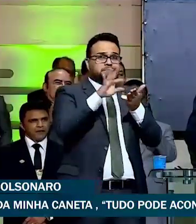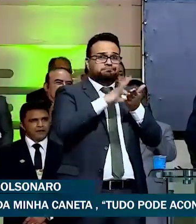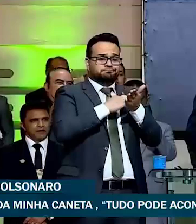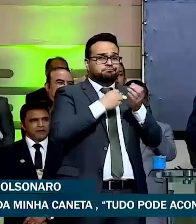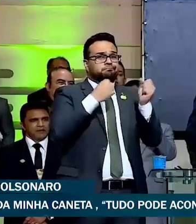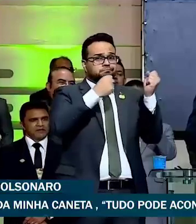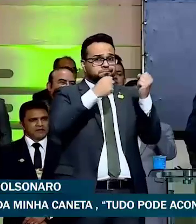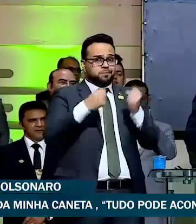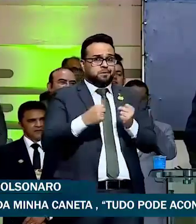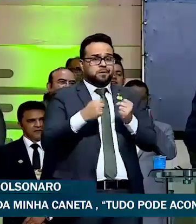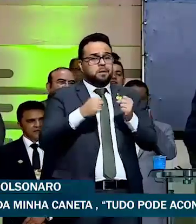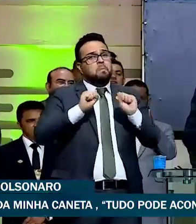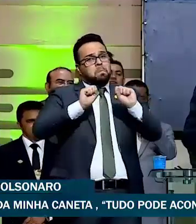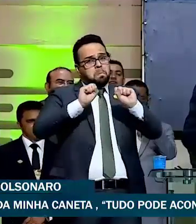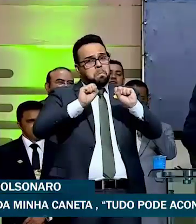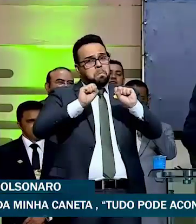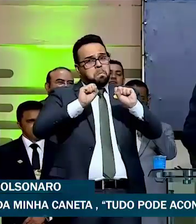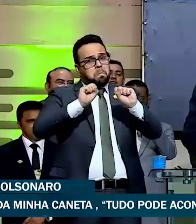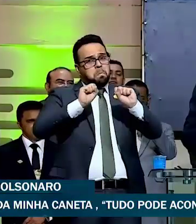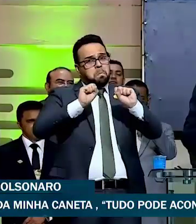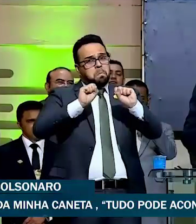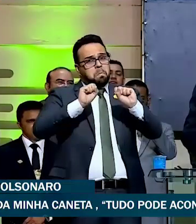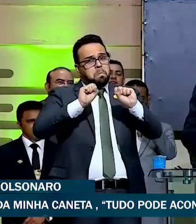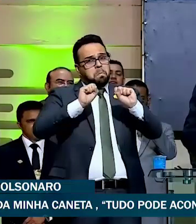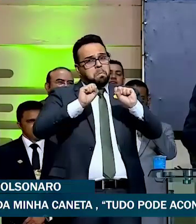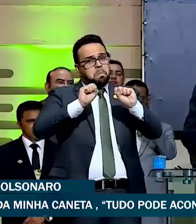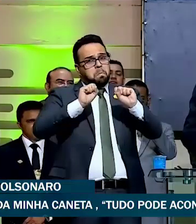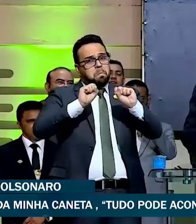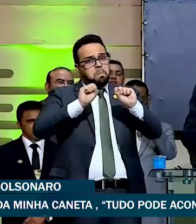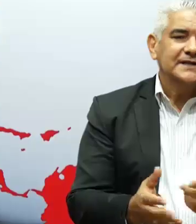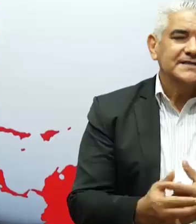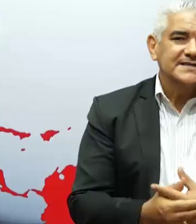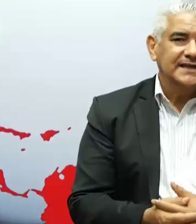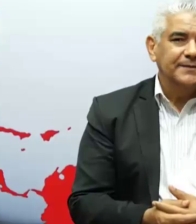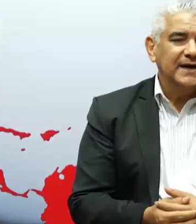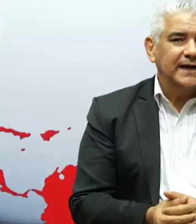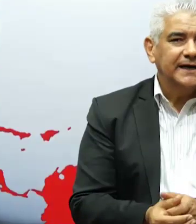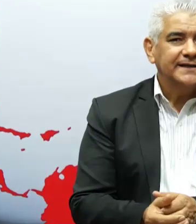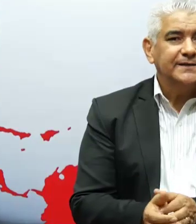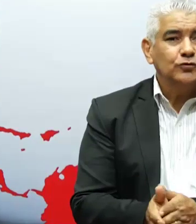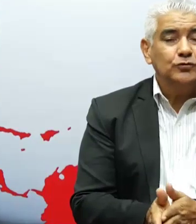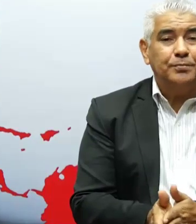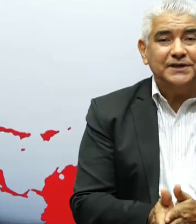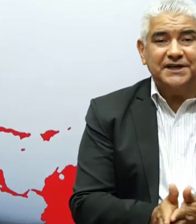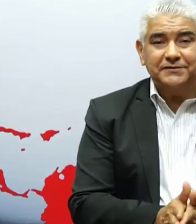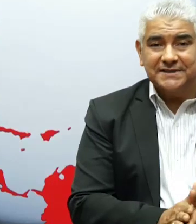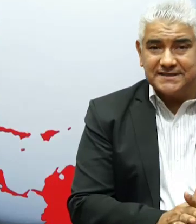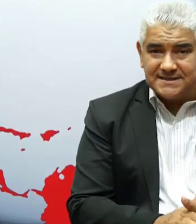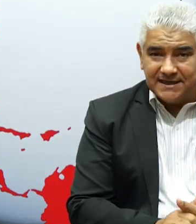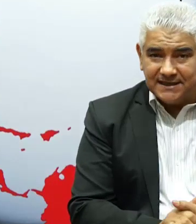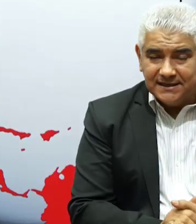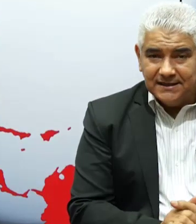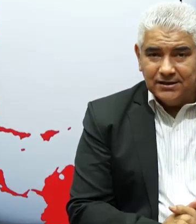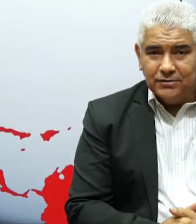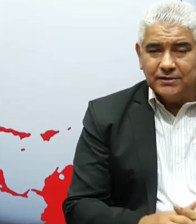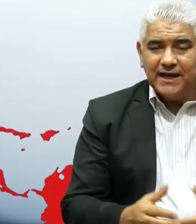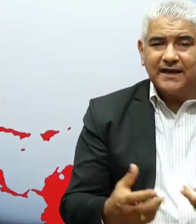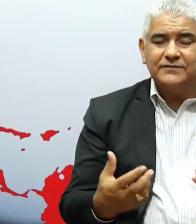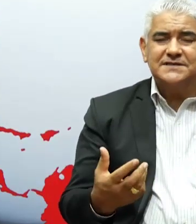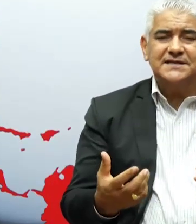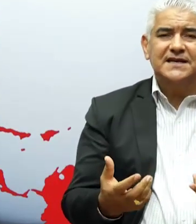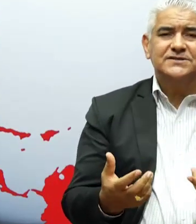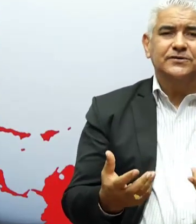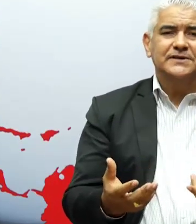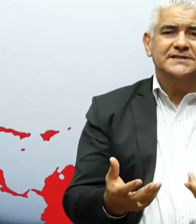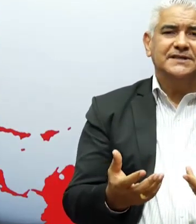tudo pode acontecer. O fato dele dizer da minha caneta tudo pode acontecer, o que é